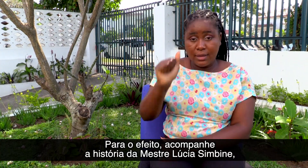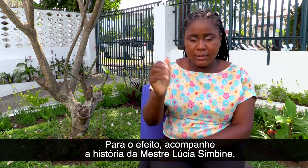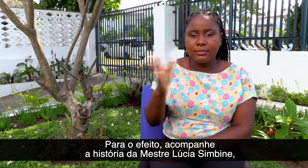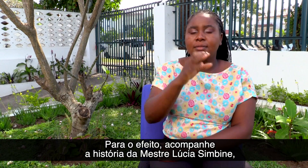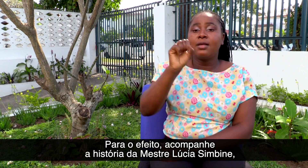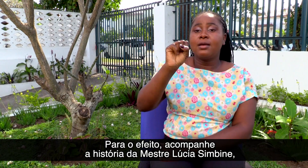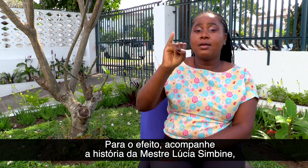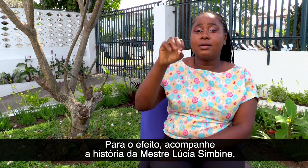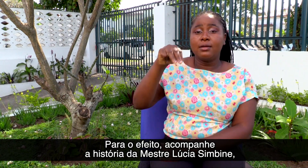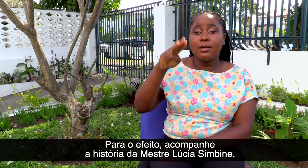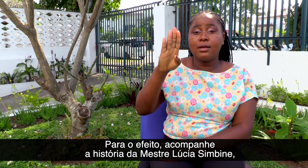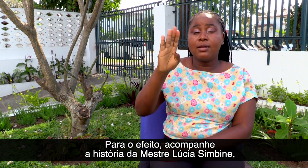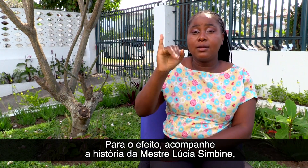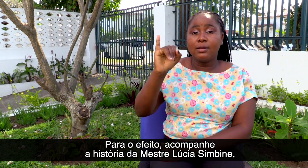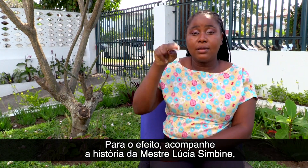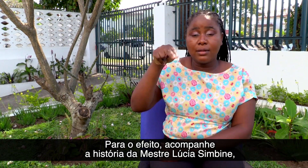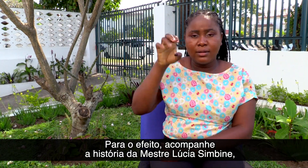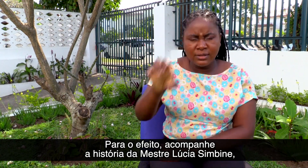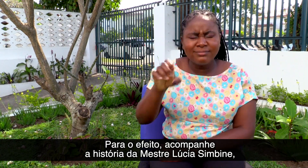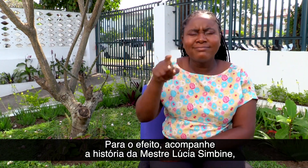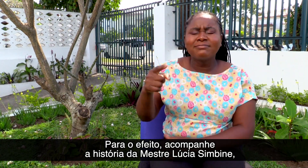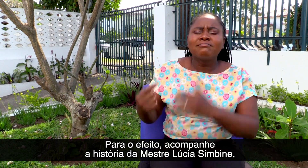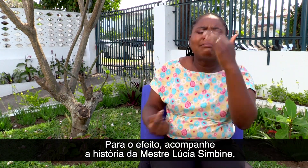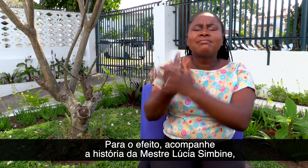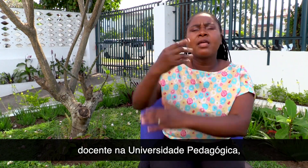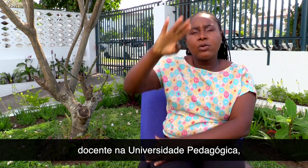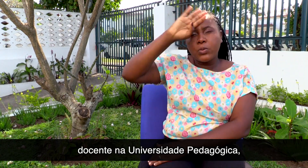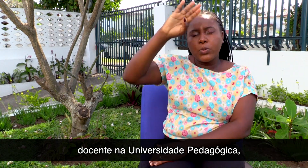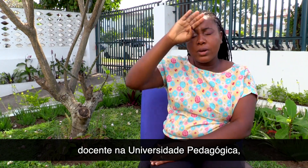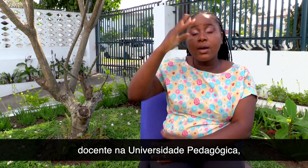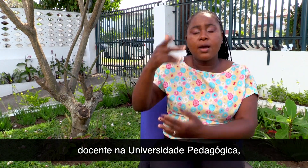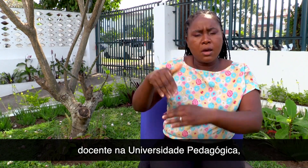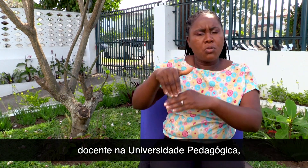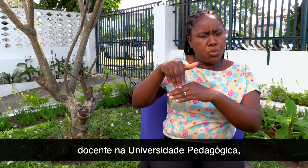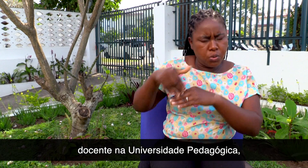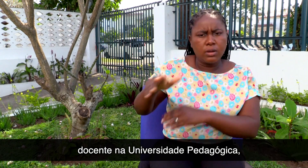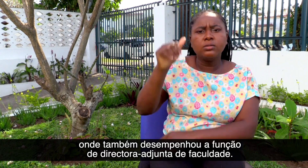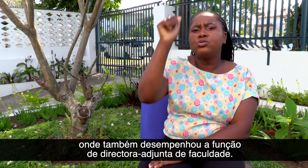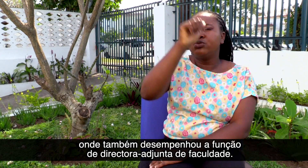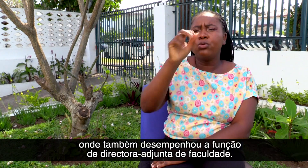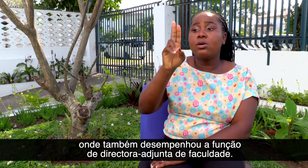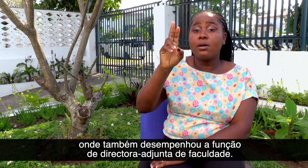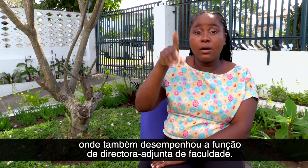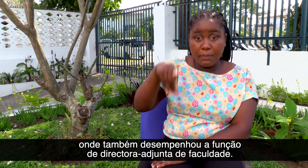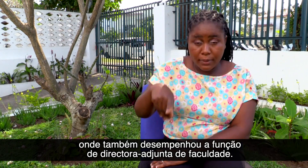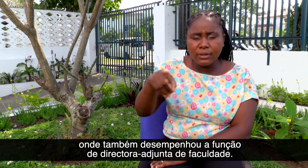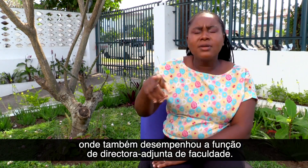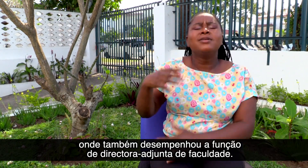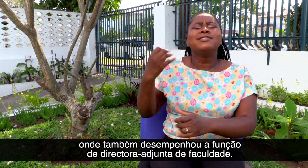Para o efeito, acompanhe a história da mestre Lúcia Simbini, docente na Universidade Pedagógica, onde também desempenhou função